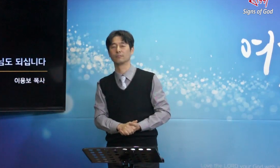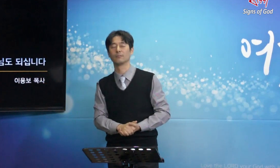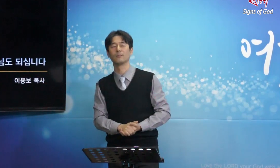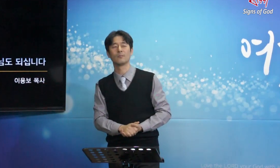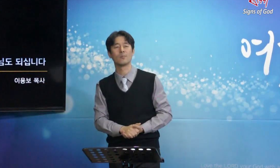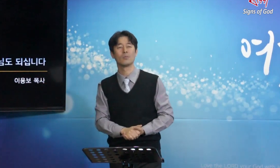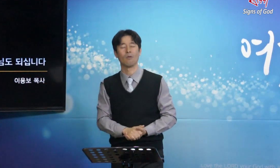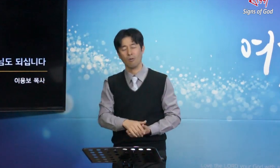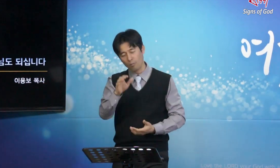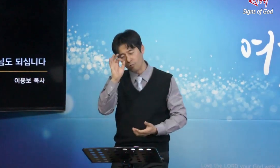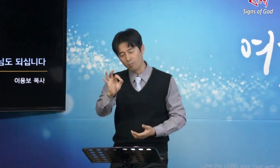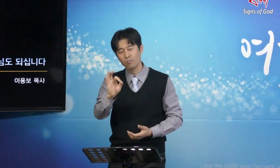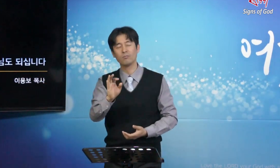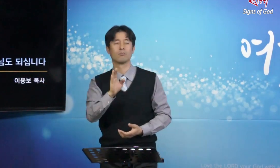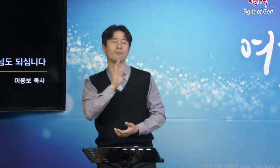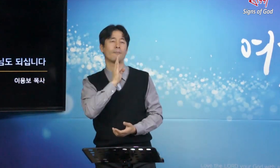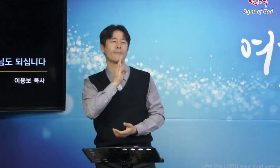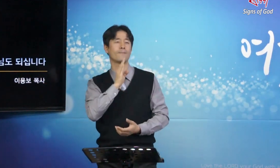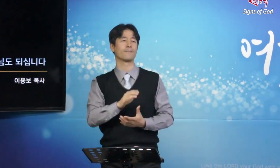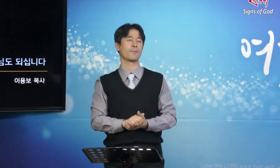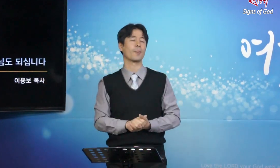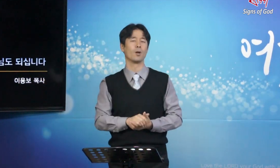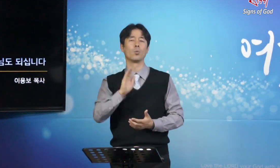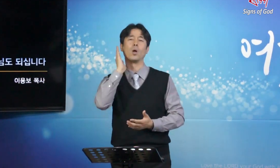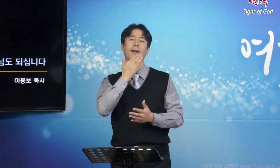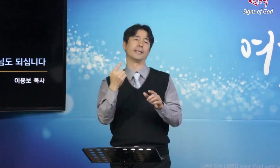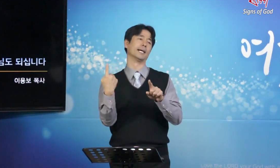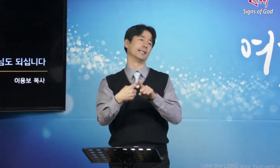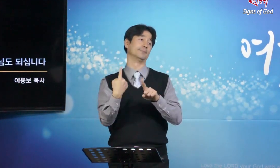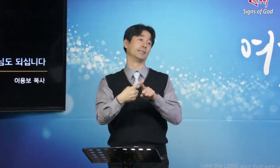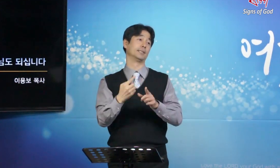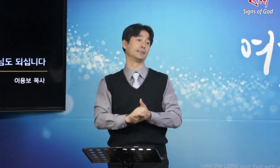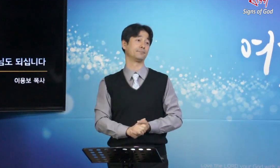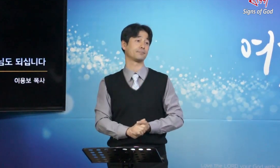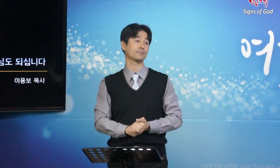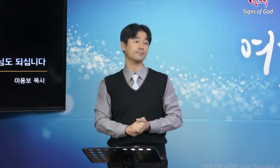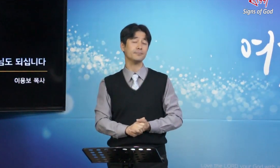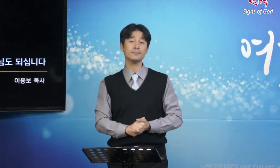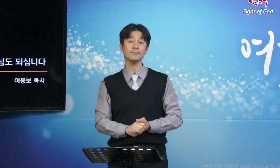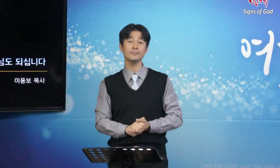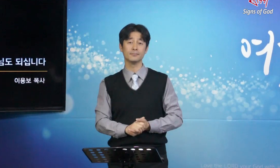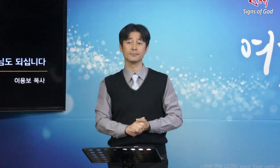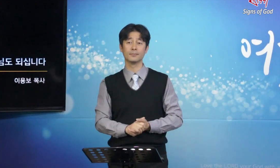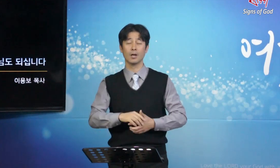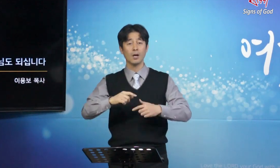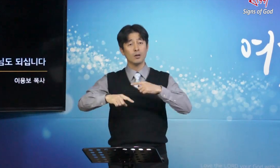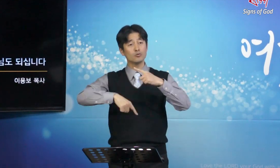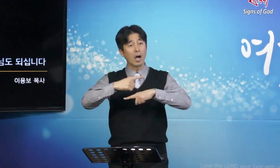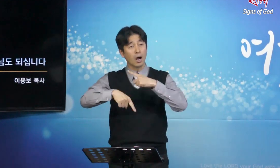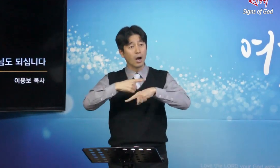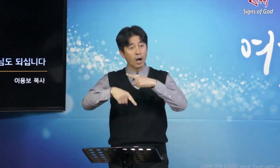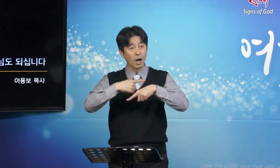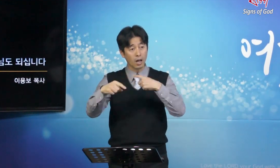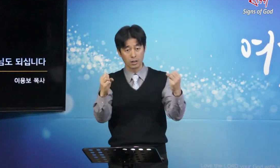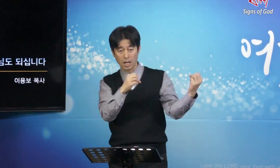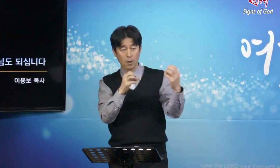아직도 그 중세시대의 인쇄기가 남아있더라고요. 농인도 마찬가지입니다.